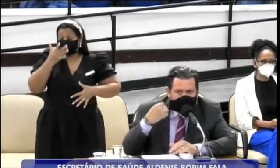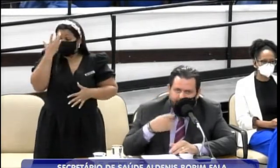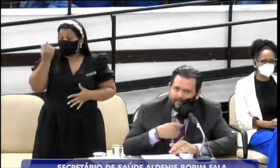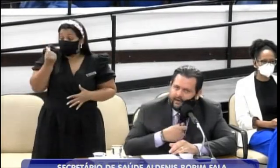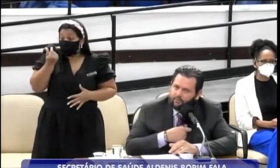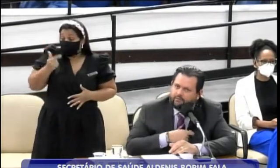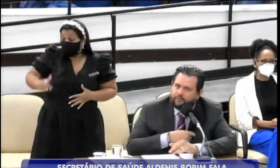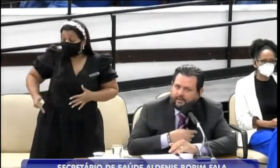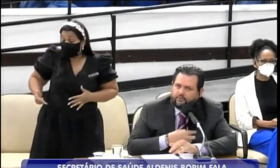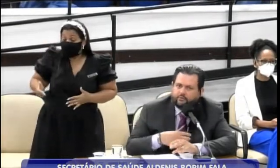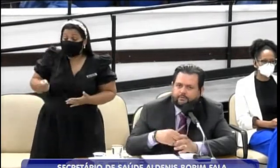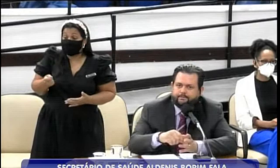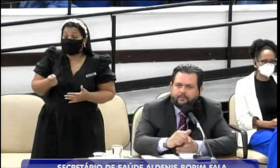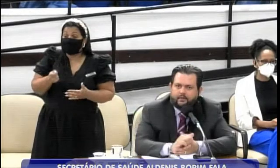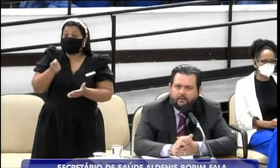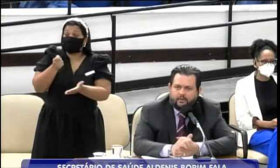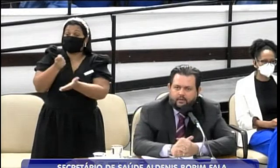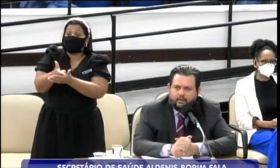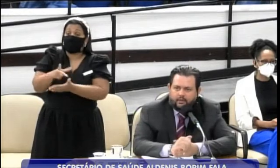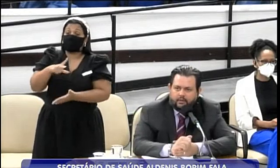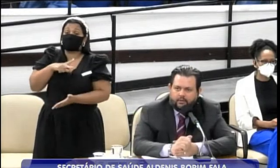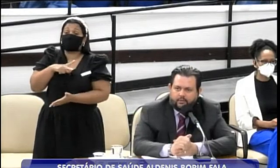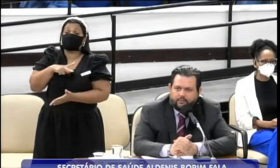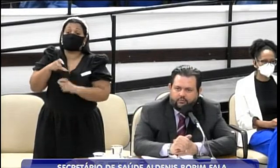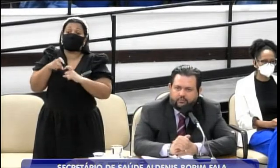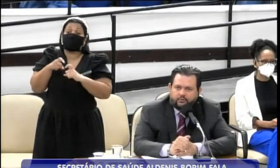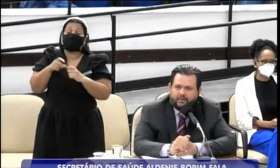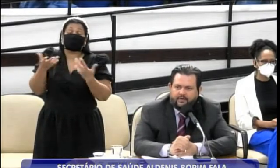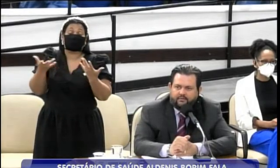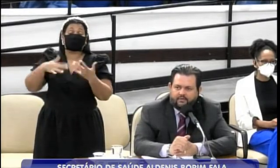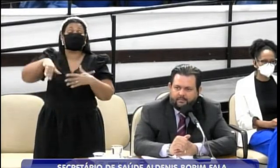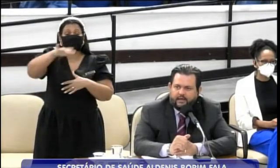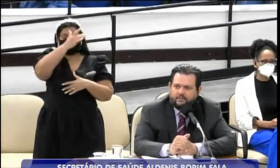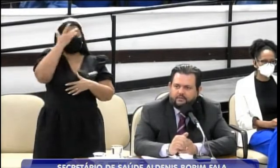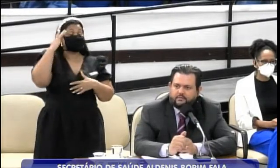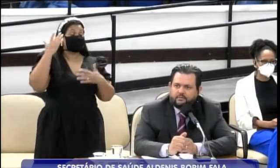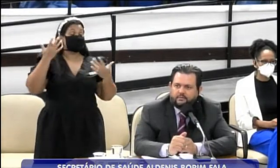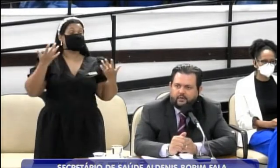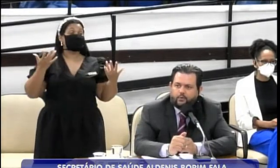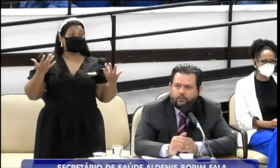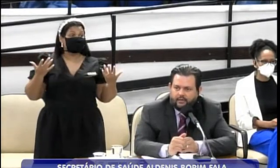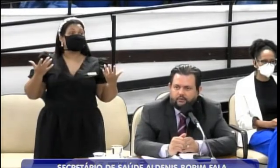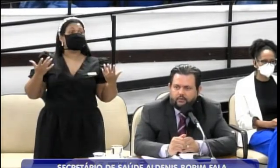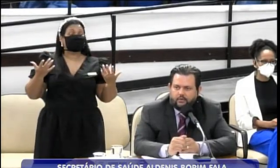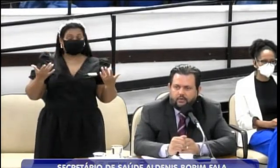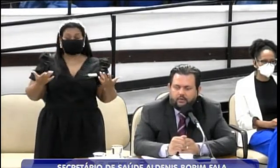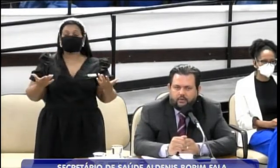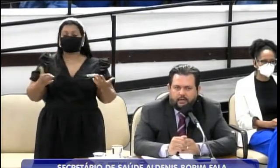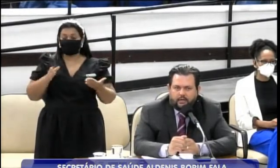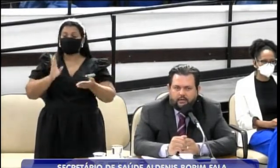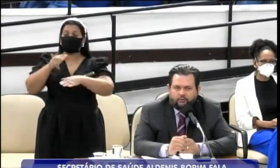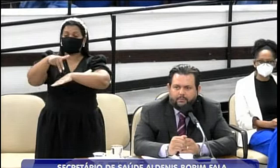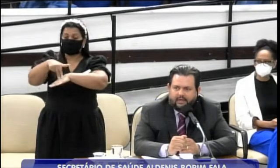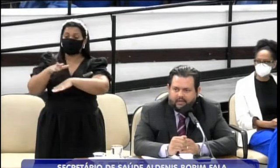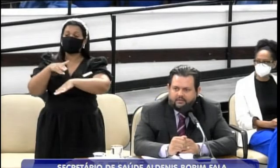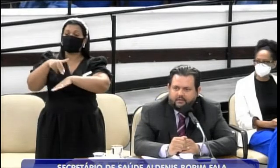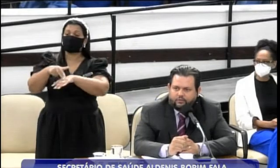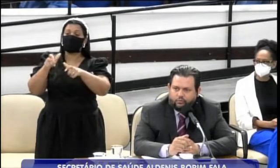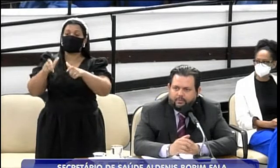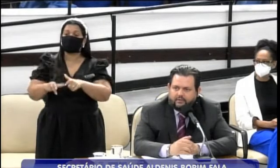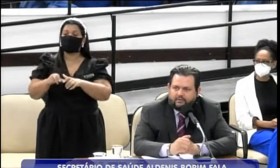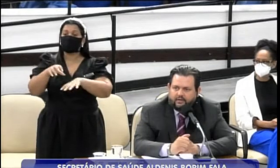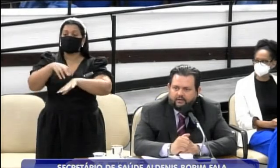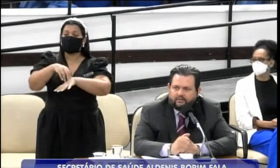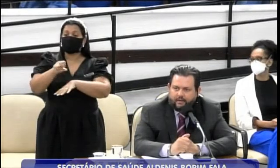dinheiro mais para pagar convênio médico. E as pessoas estão cada vez mais recorrendo às UBS,